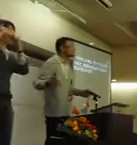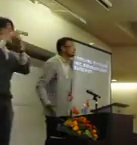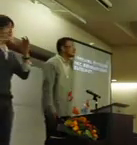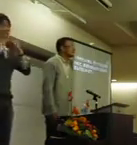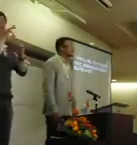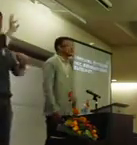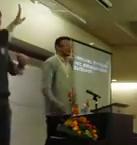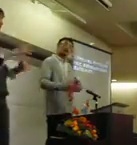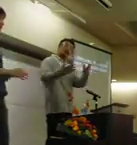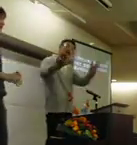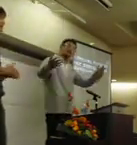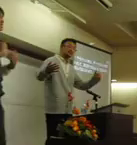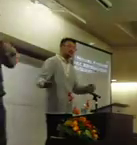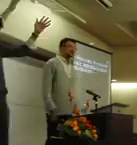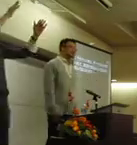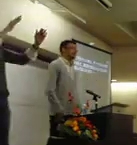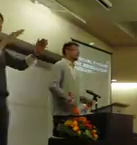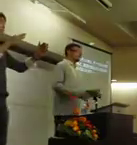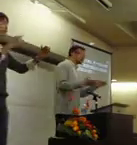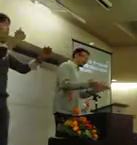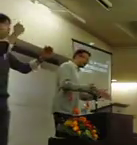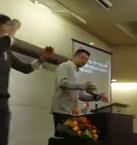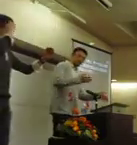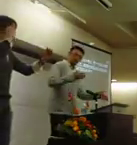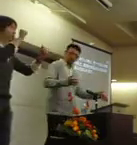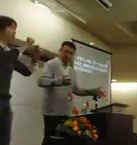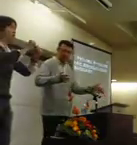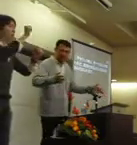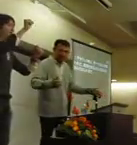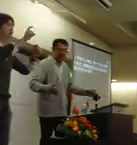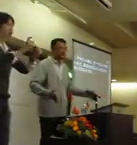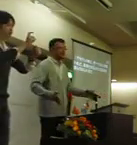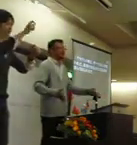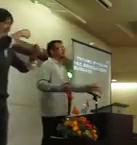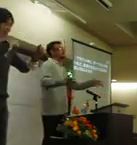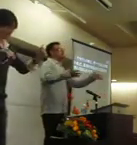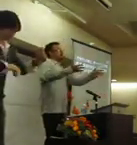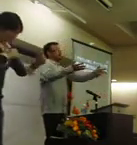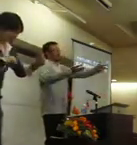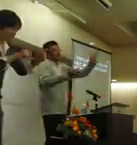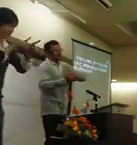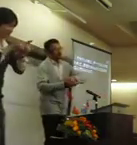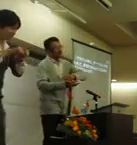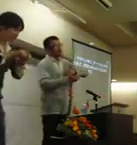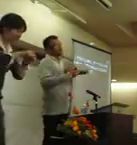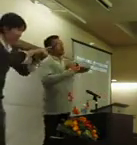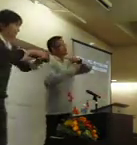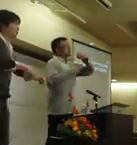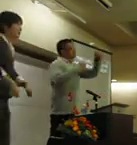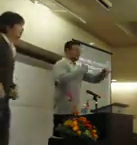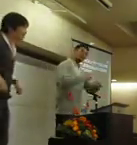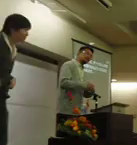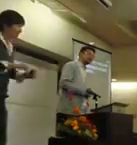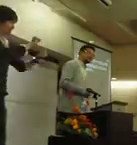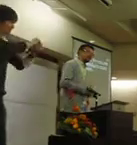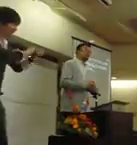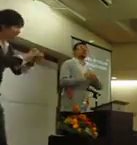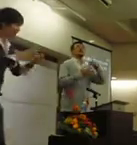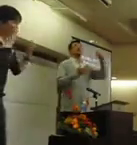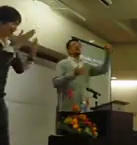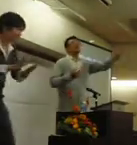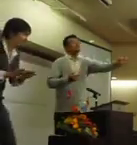えよ。そっから始まっていくんで、それを5年10年忍耐して、パンツの洗濯